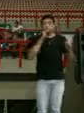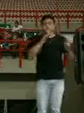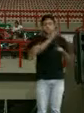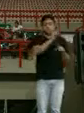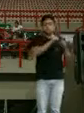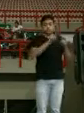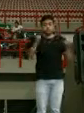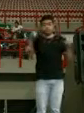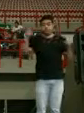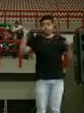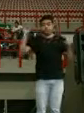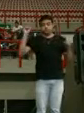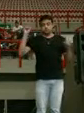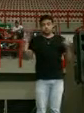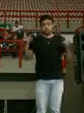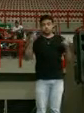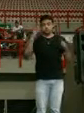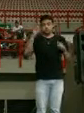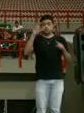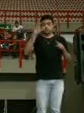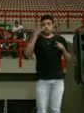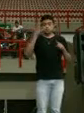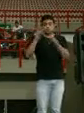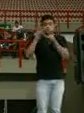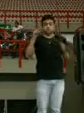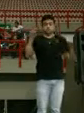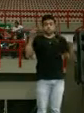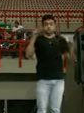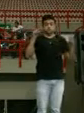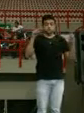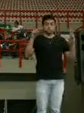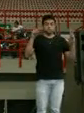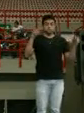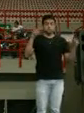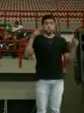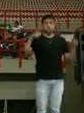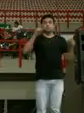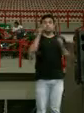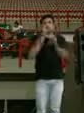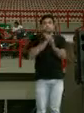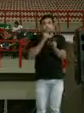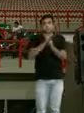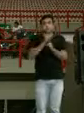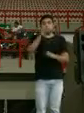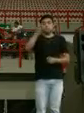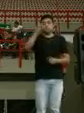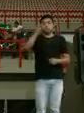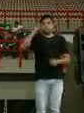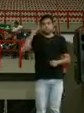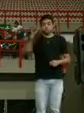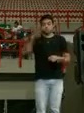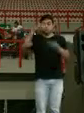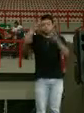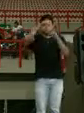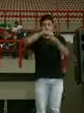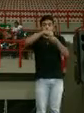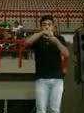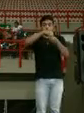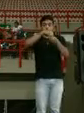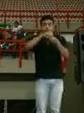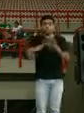de 50 para 10 mil. O valor que nós encontramos foi 50 mil. Tá, esse 50 mil está dentro do